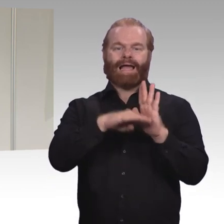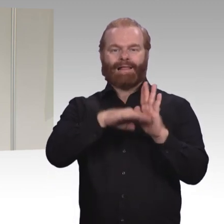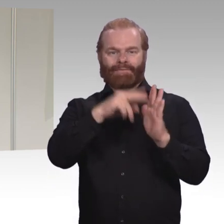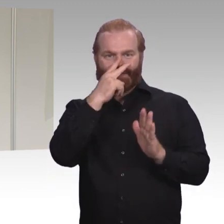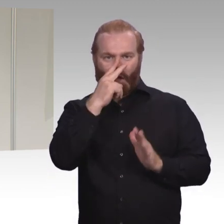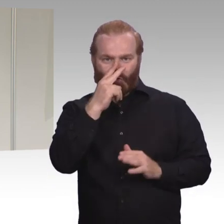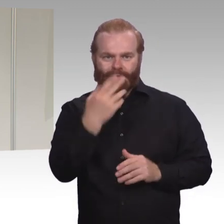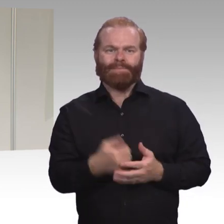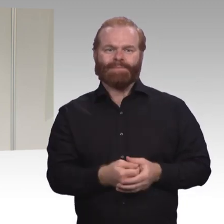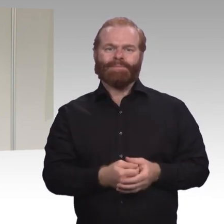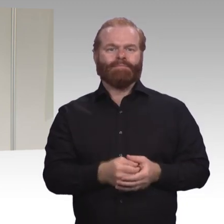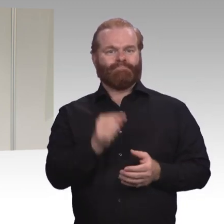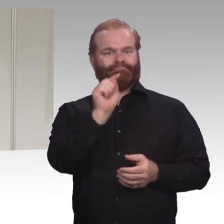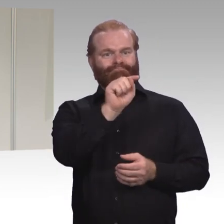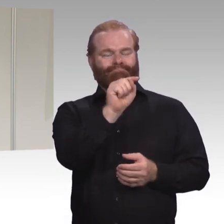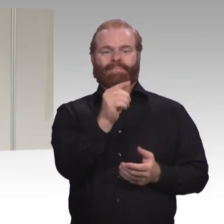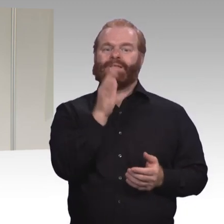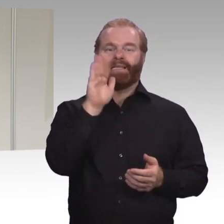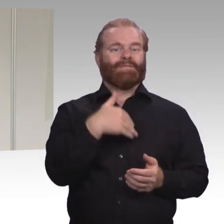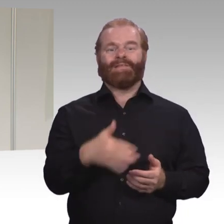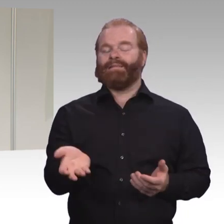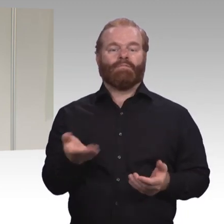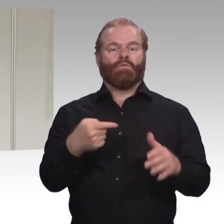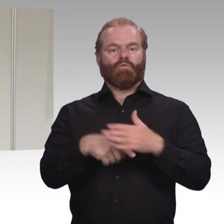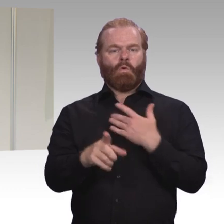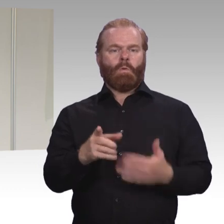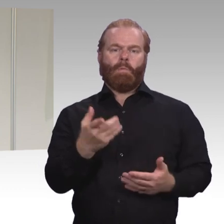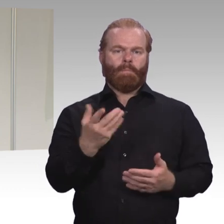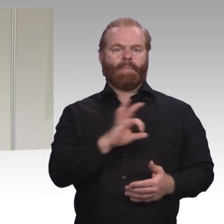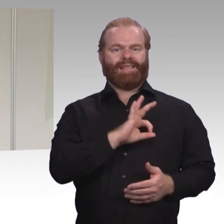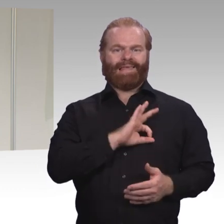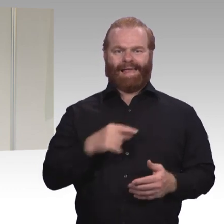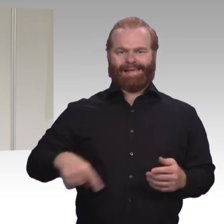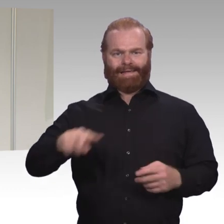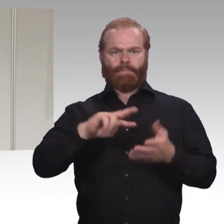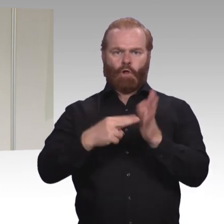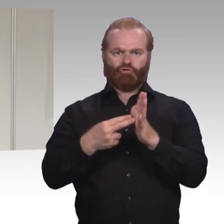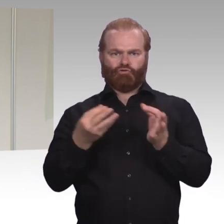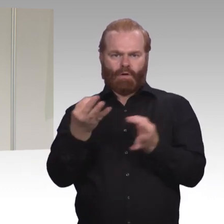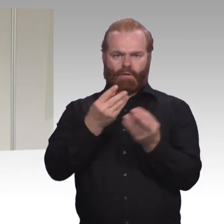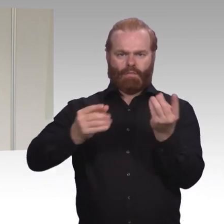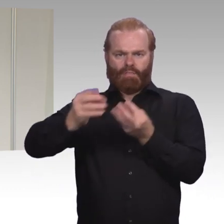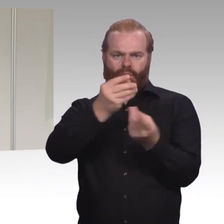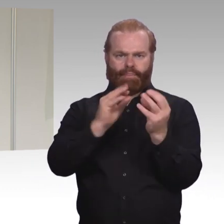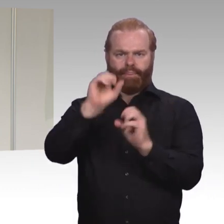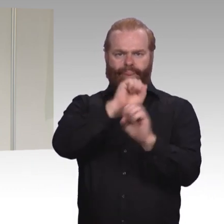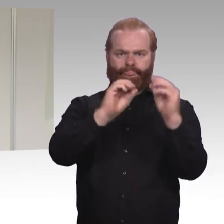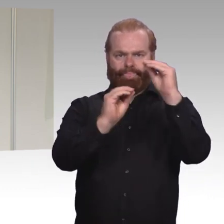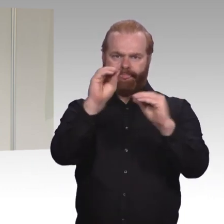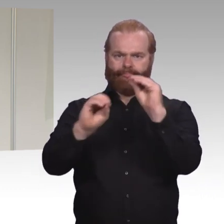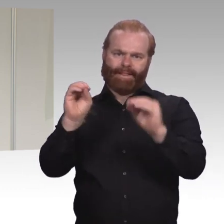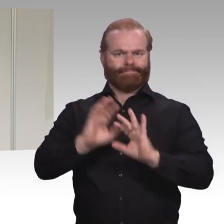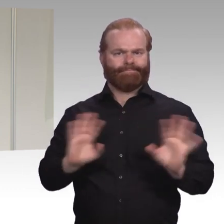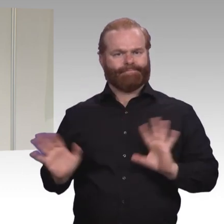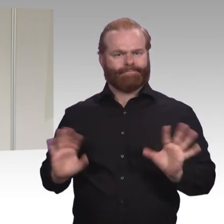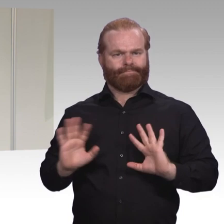für unsere Soldatinnen und Soldaten, in Verantwortung für unser Land und gemeinsam mit unseren Verbündeten